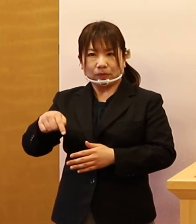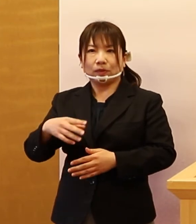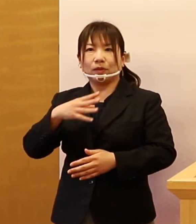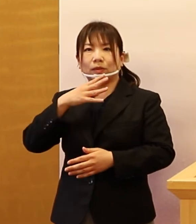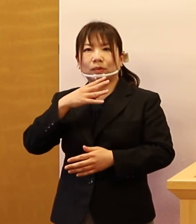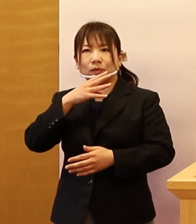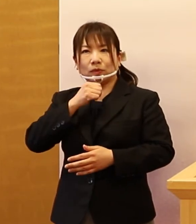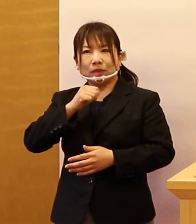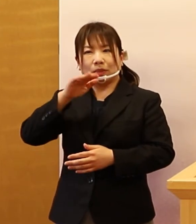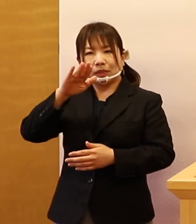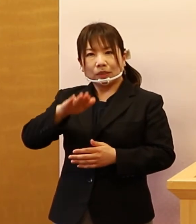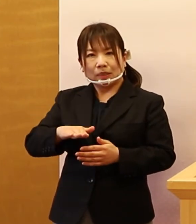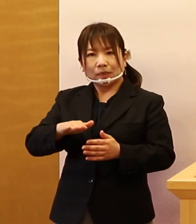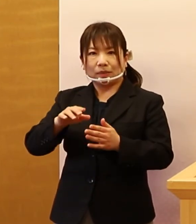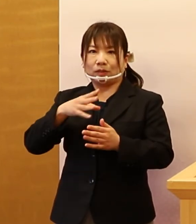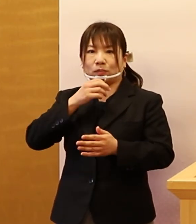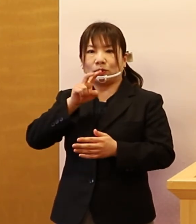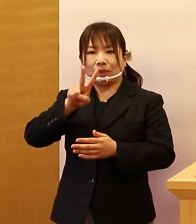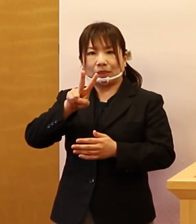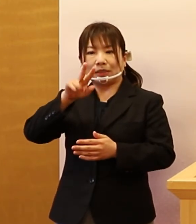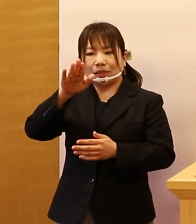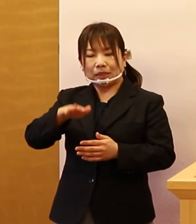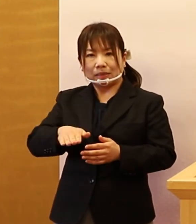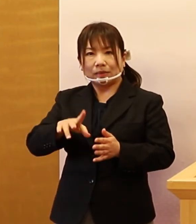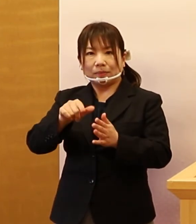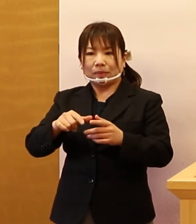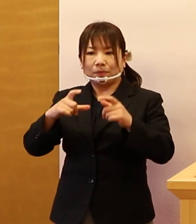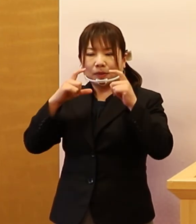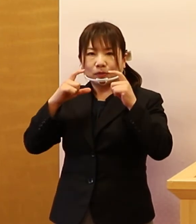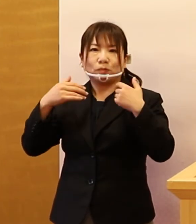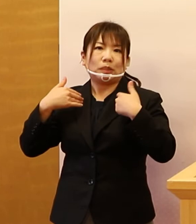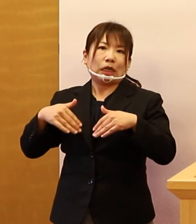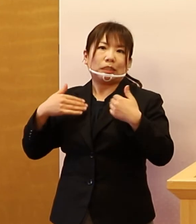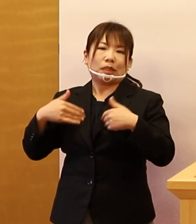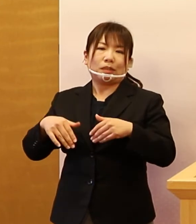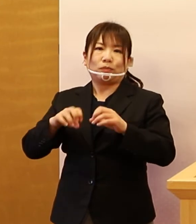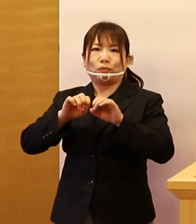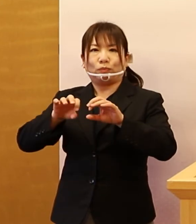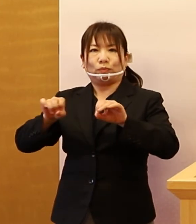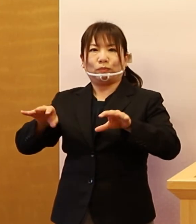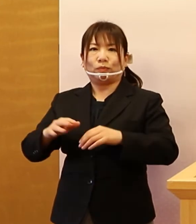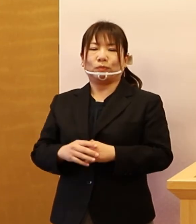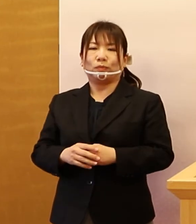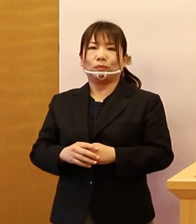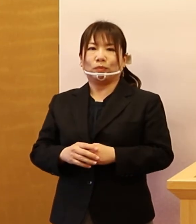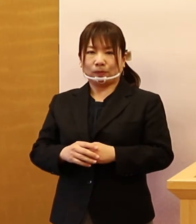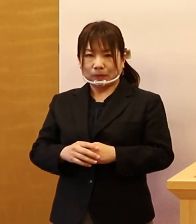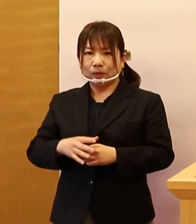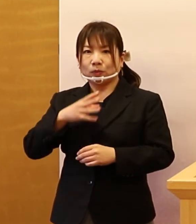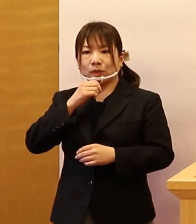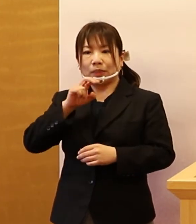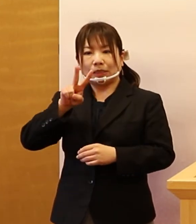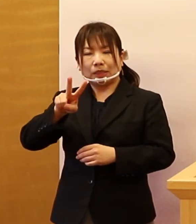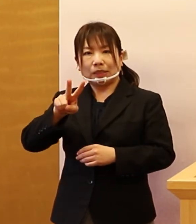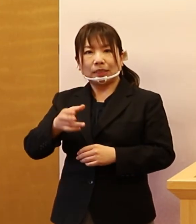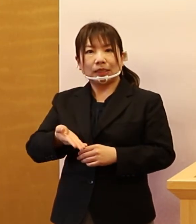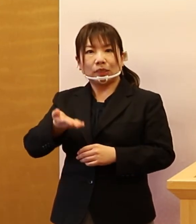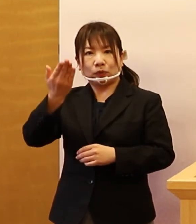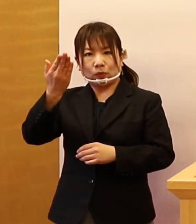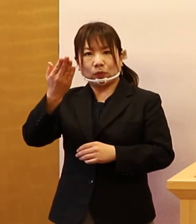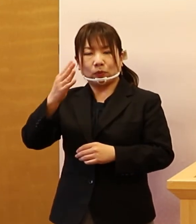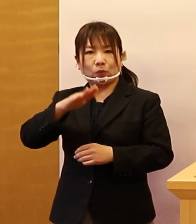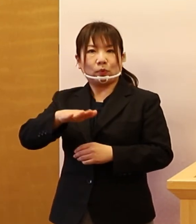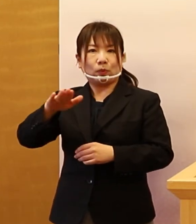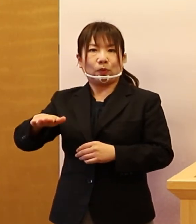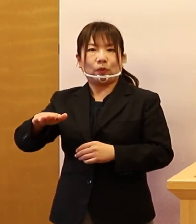用はお勧めしておりませんし、2歳以上のお子様についても人と人との